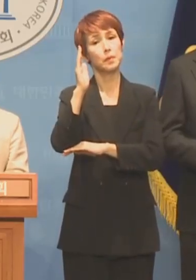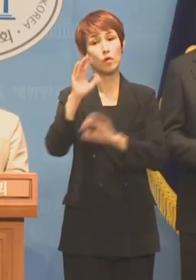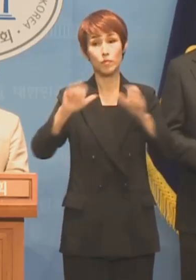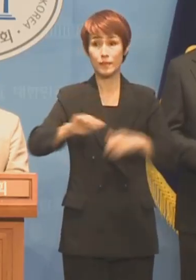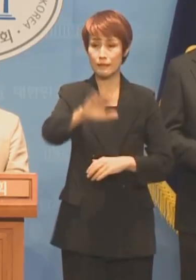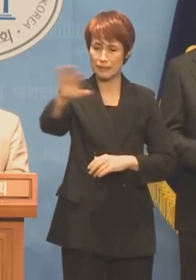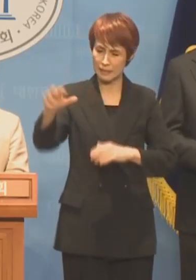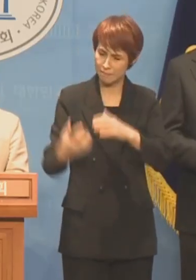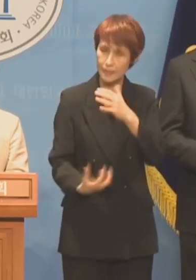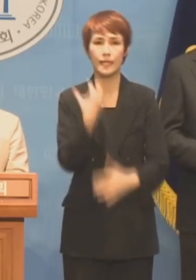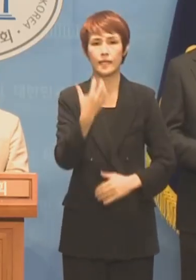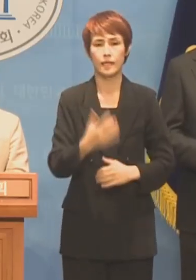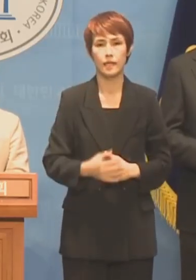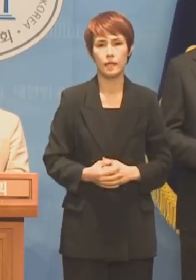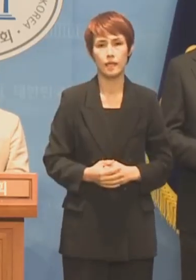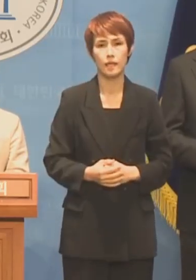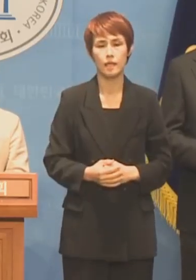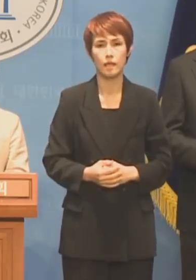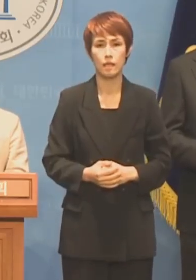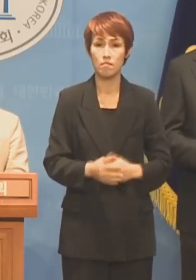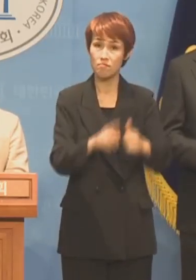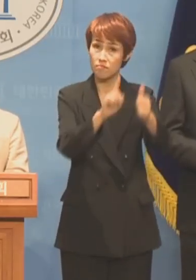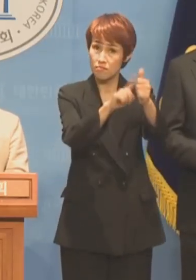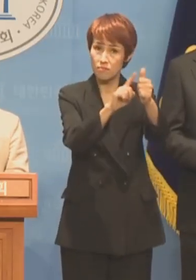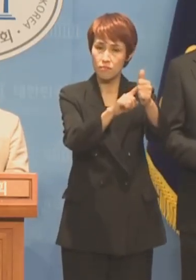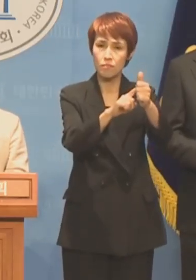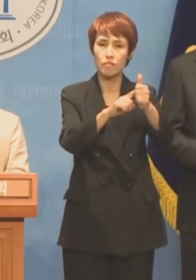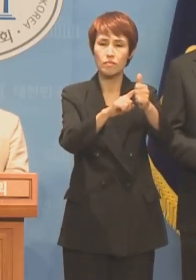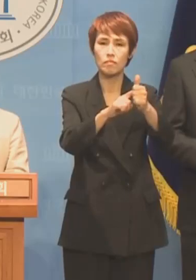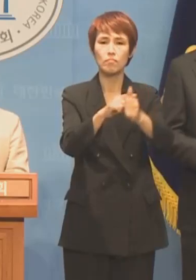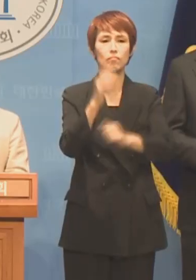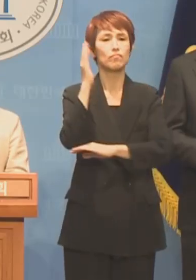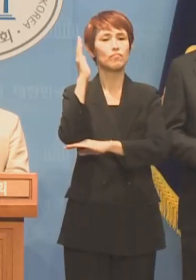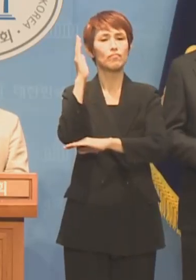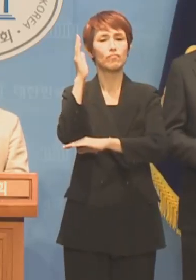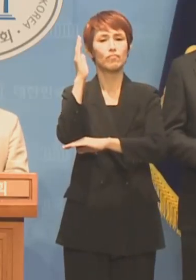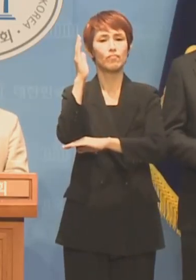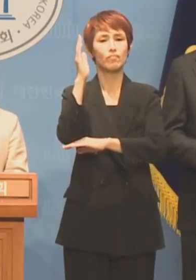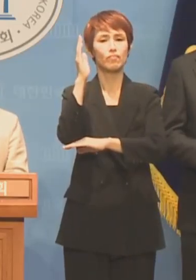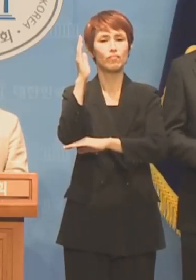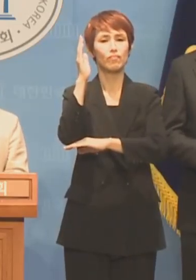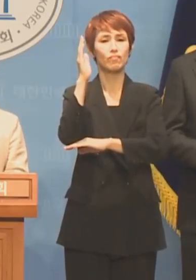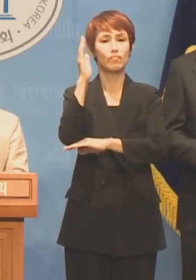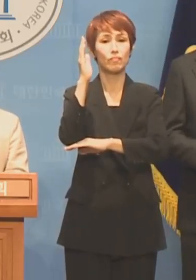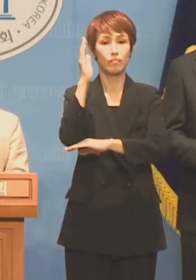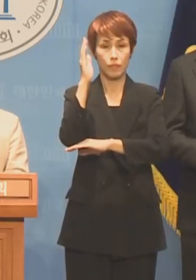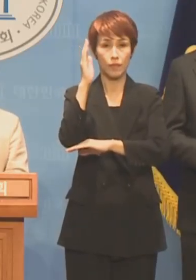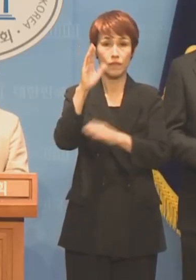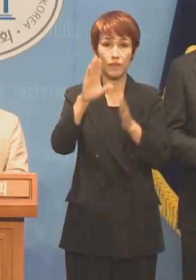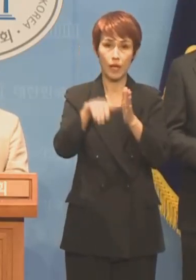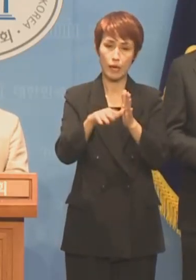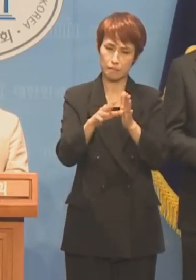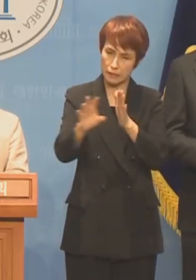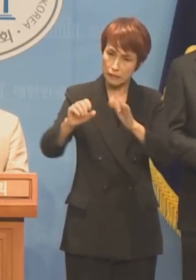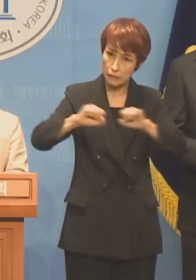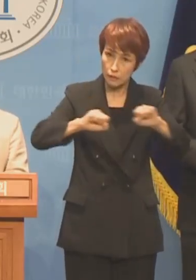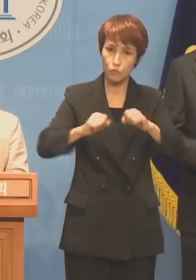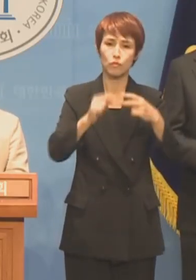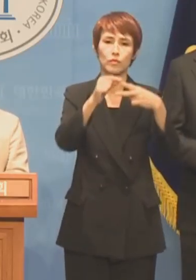분노케 했습니다. 그는 대국민 담화를 빙자해 두 가지 짓을